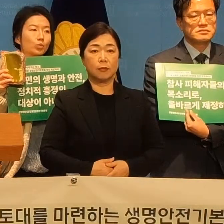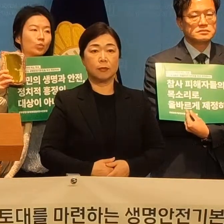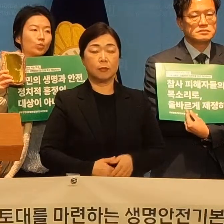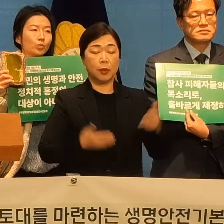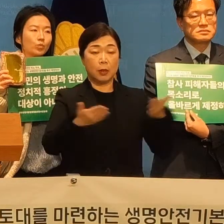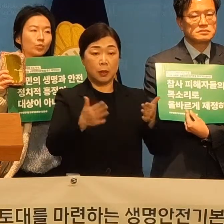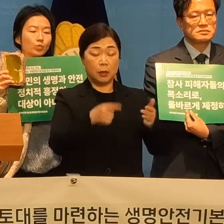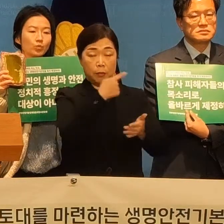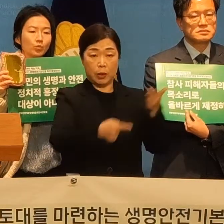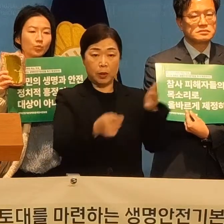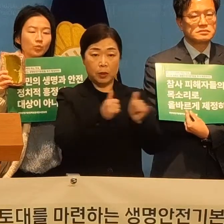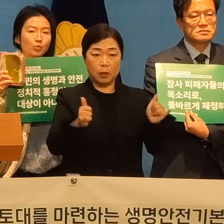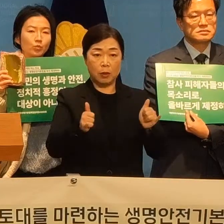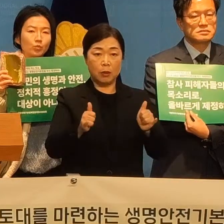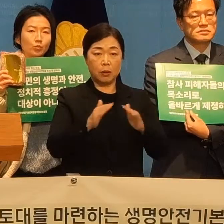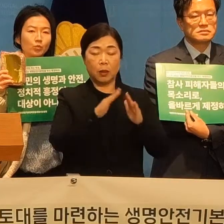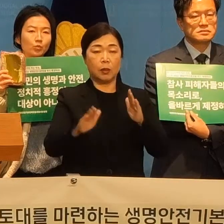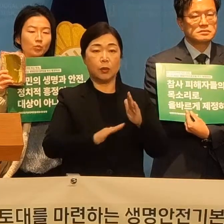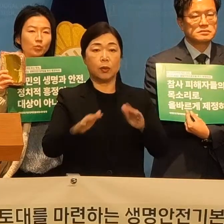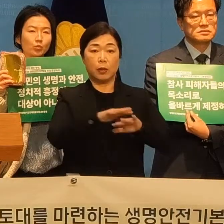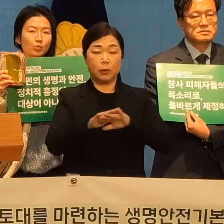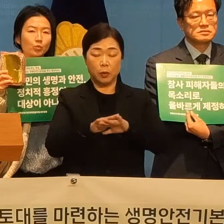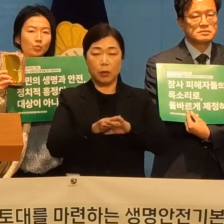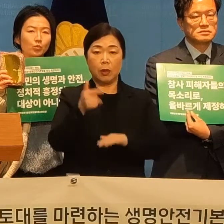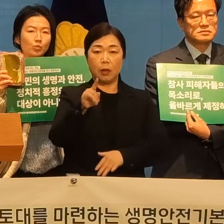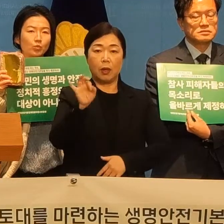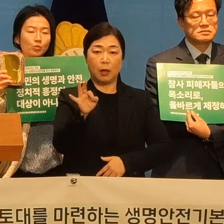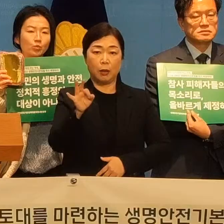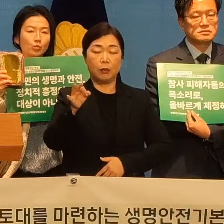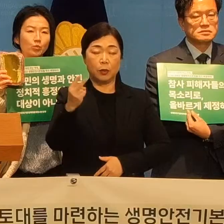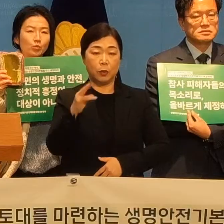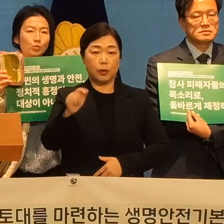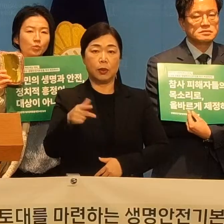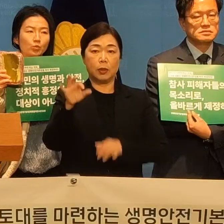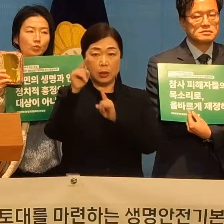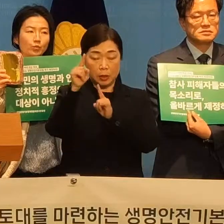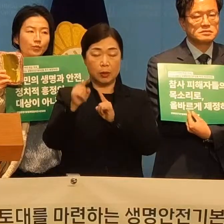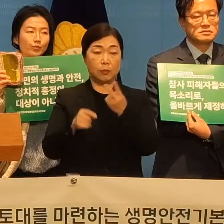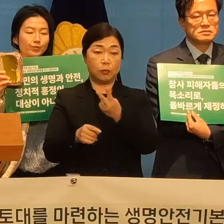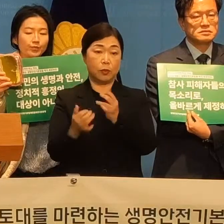산재피해자 가족네트워크 다시는의 강효진님, 이용관님 함께 해주셨습니다.